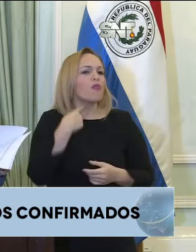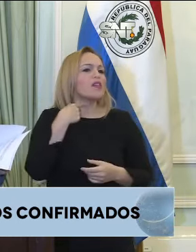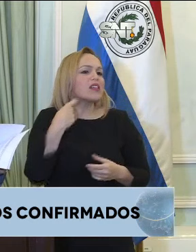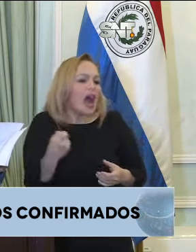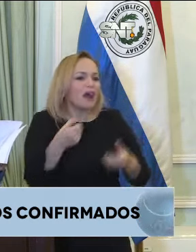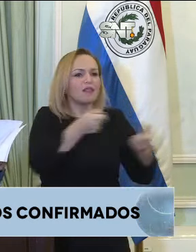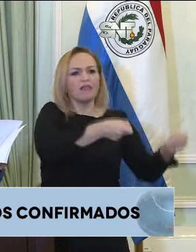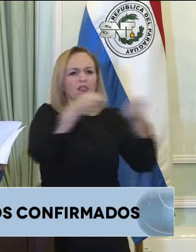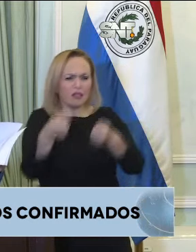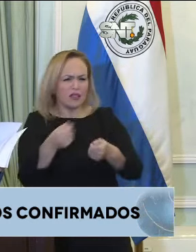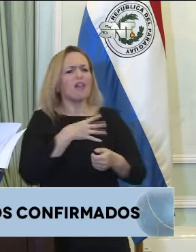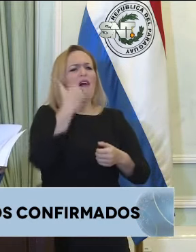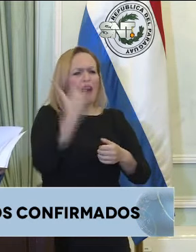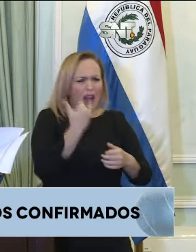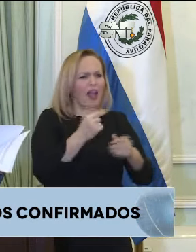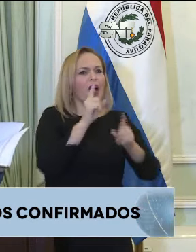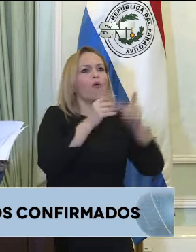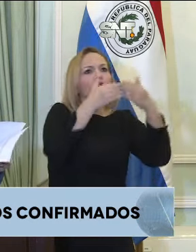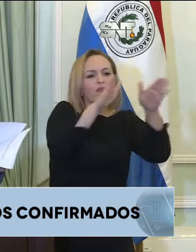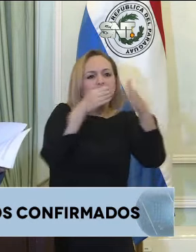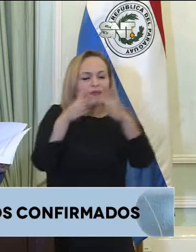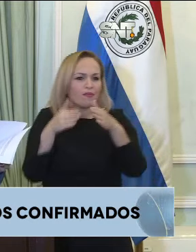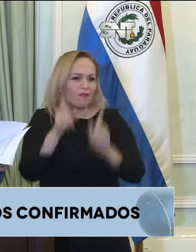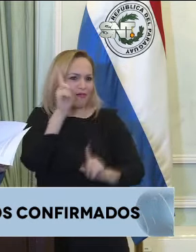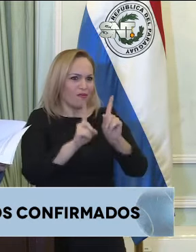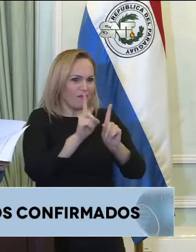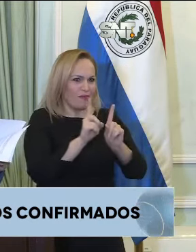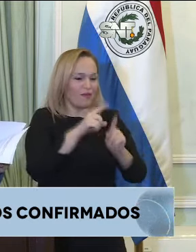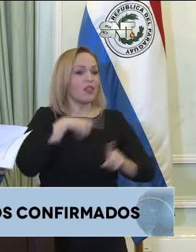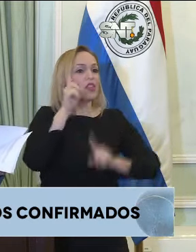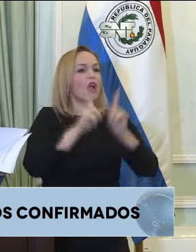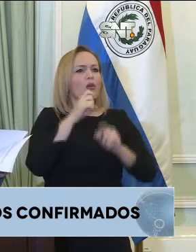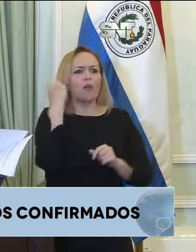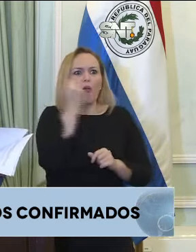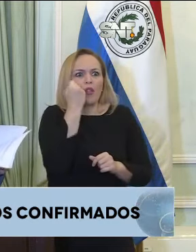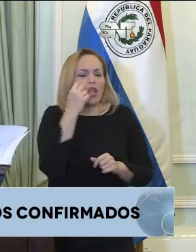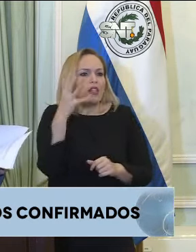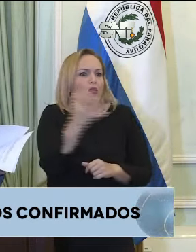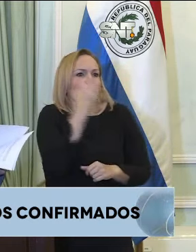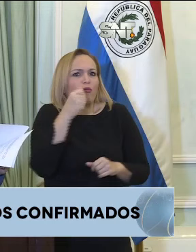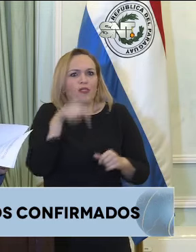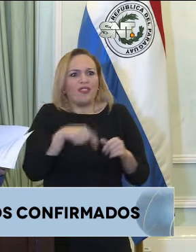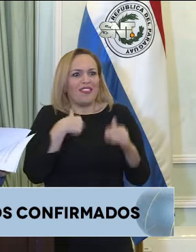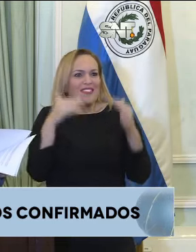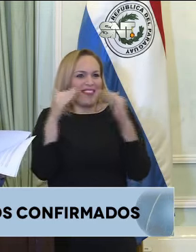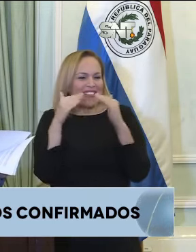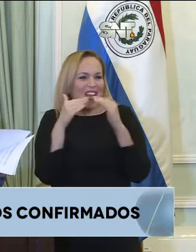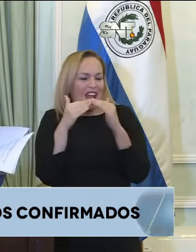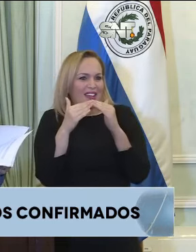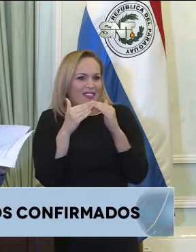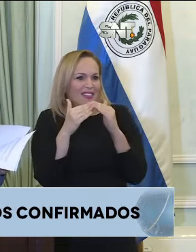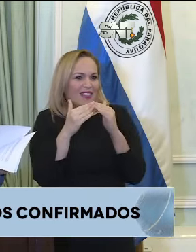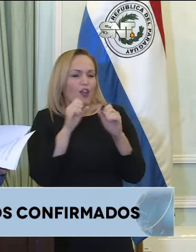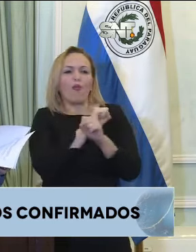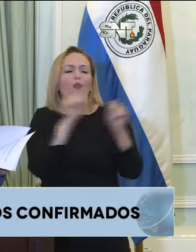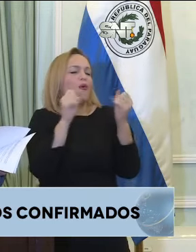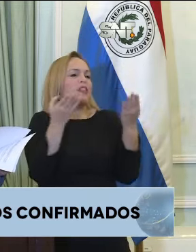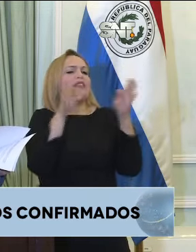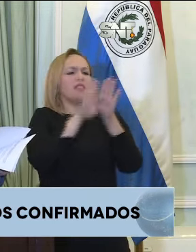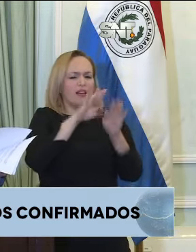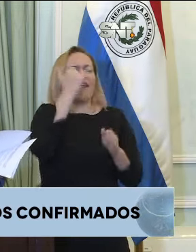gas, actividades industriales y comerciales de productos imprescindibles para la población y para la prestación de los